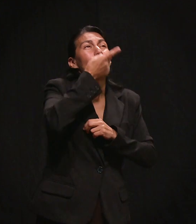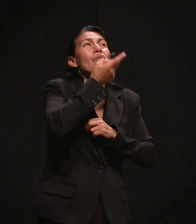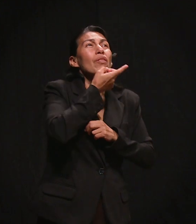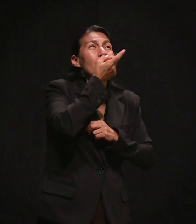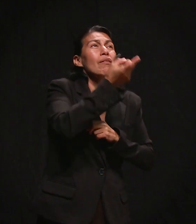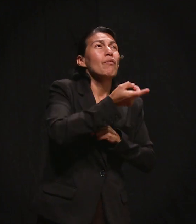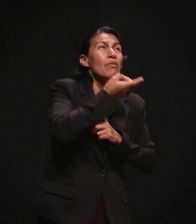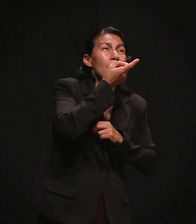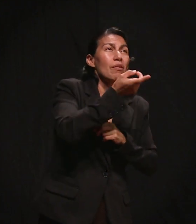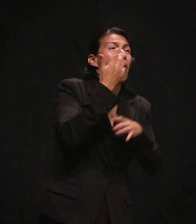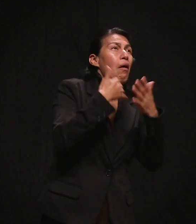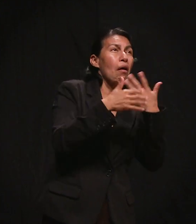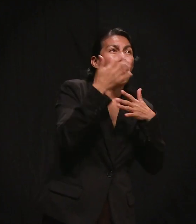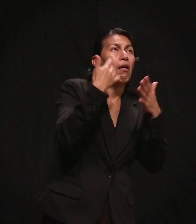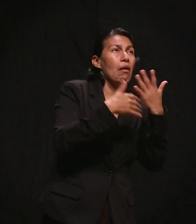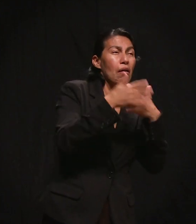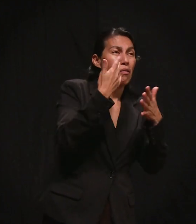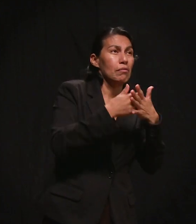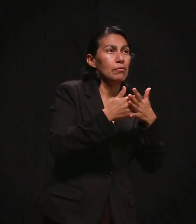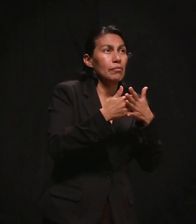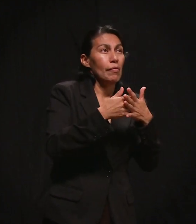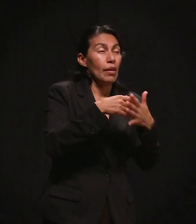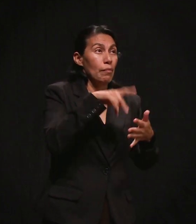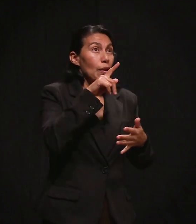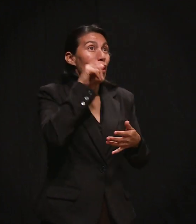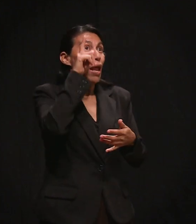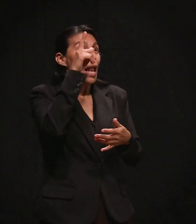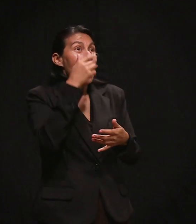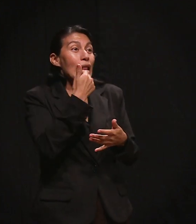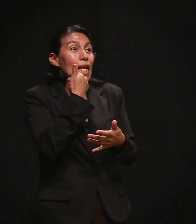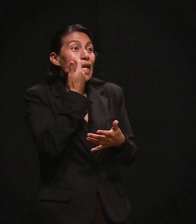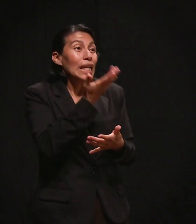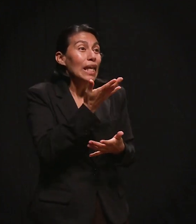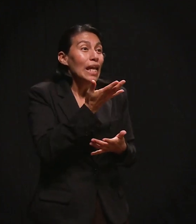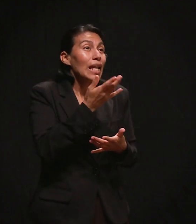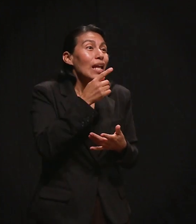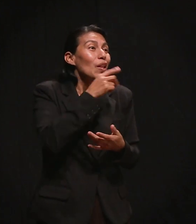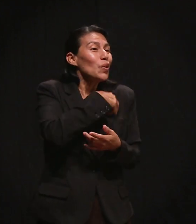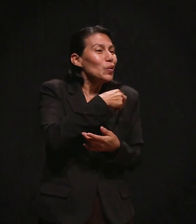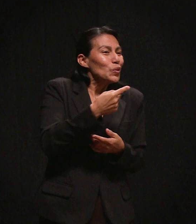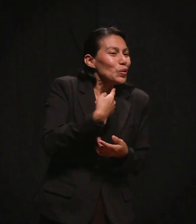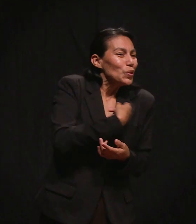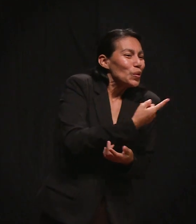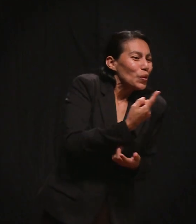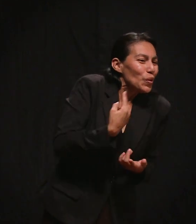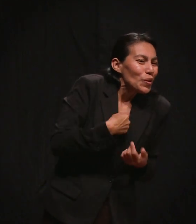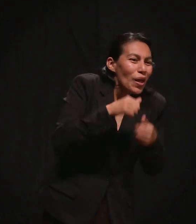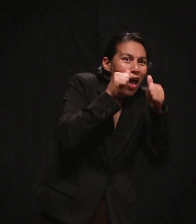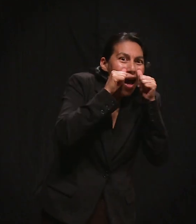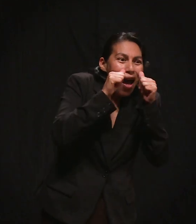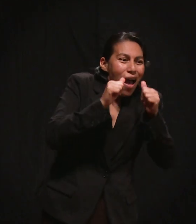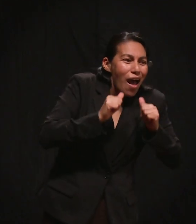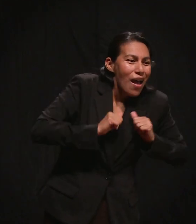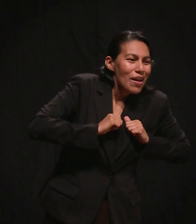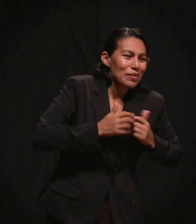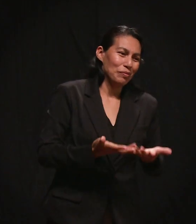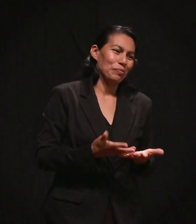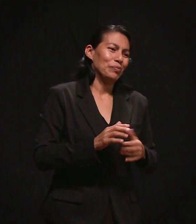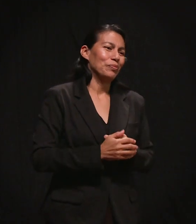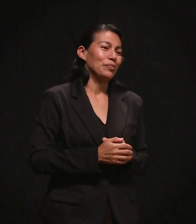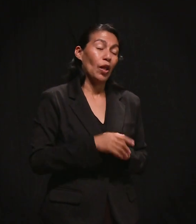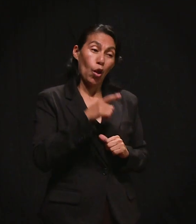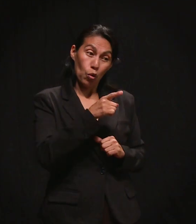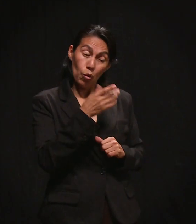decirle a Dios. Pero Él está ansioso de que tú le escuches. Y tú le pediste que